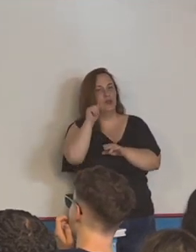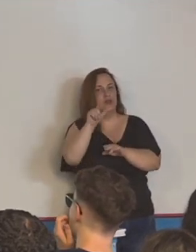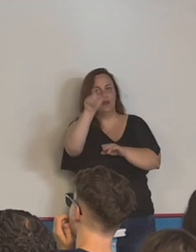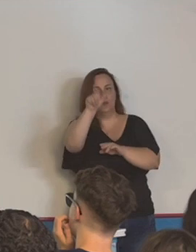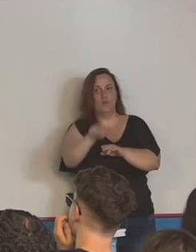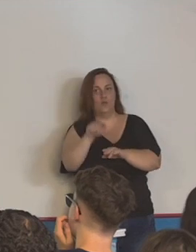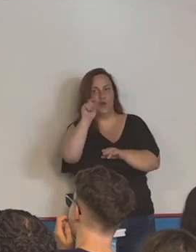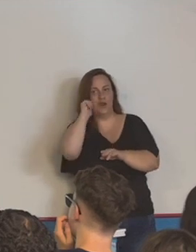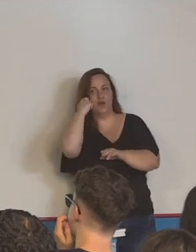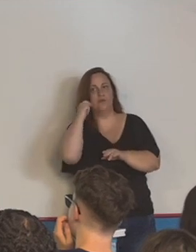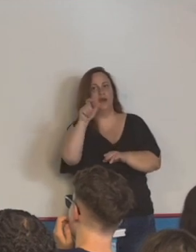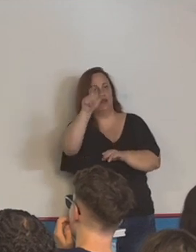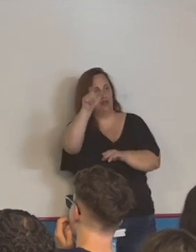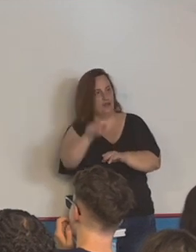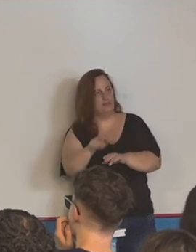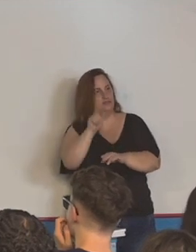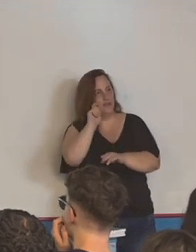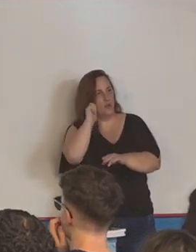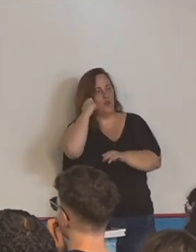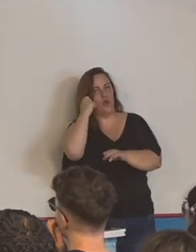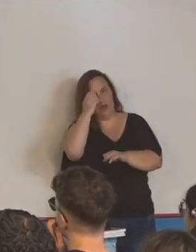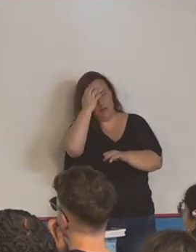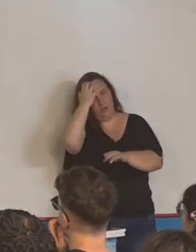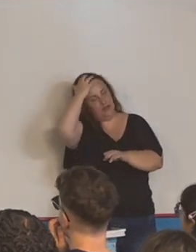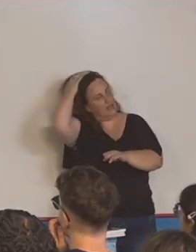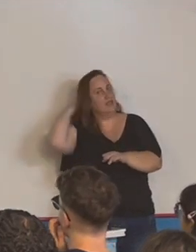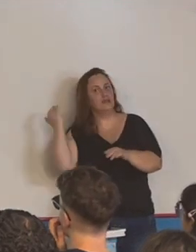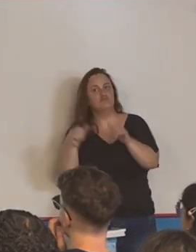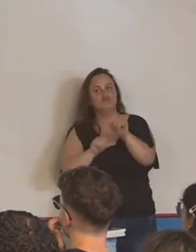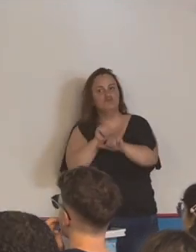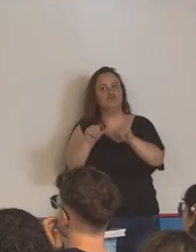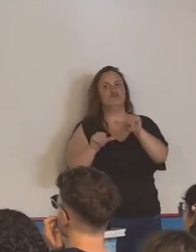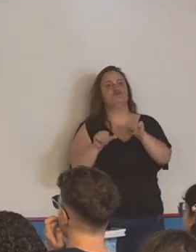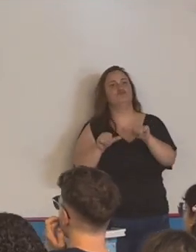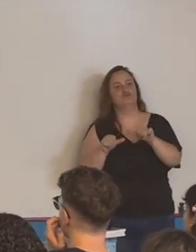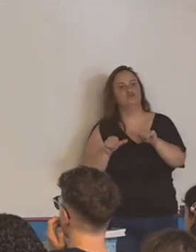durante a exposição, né, durante esse trabalho de curadoria dessa